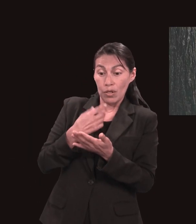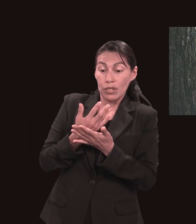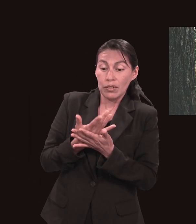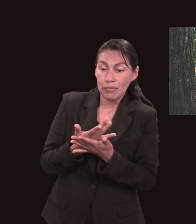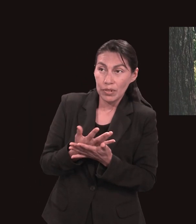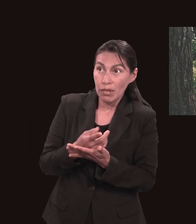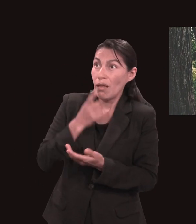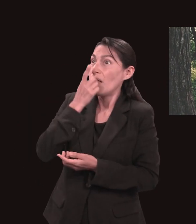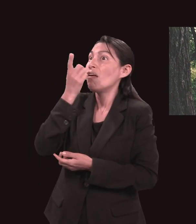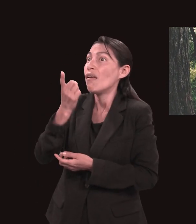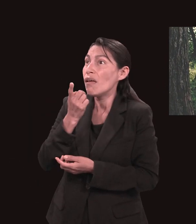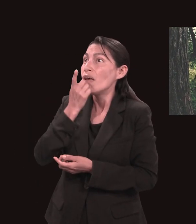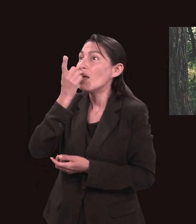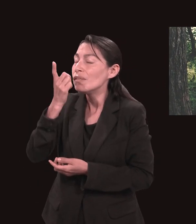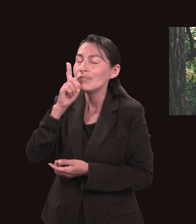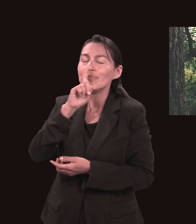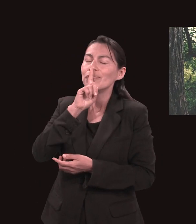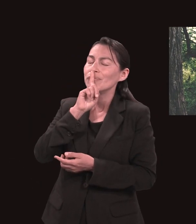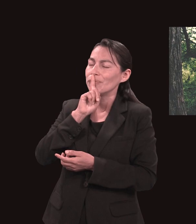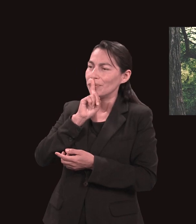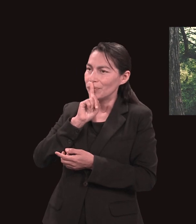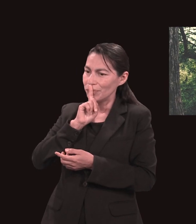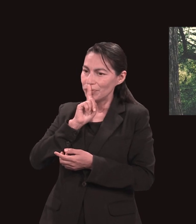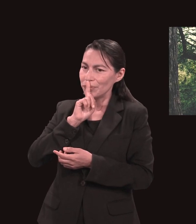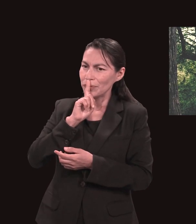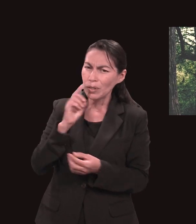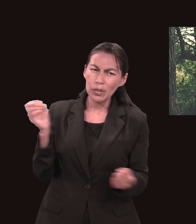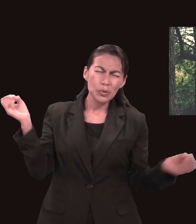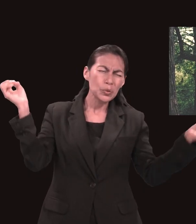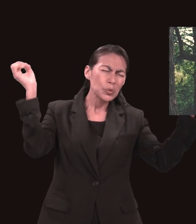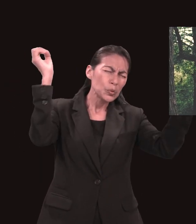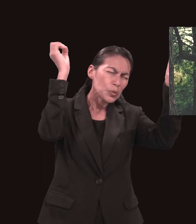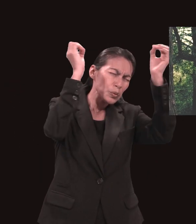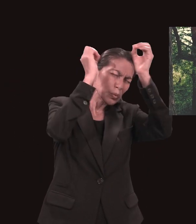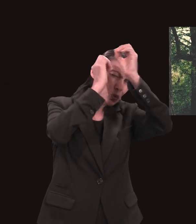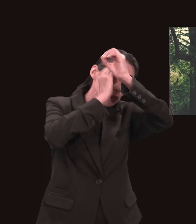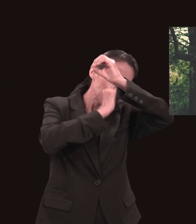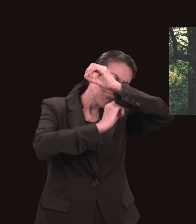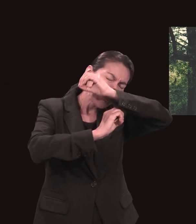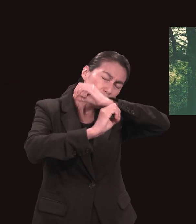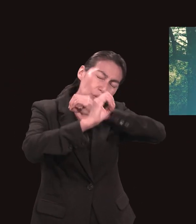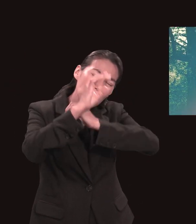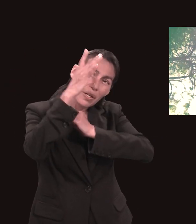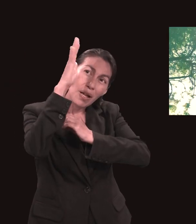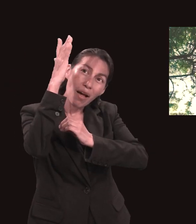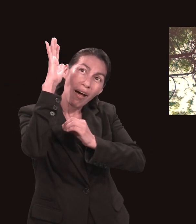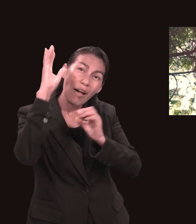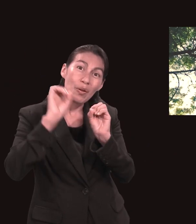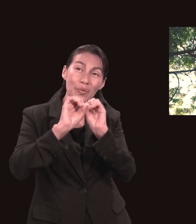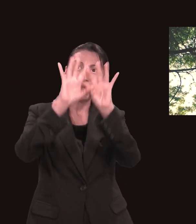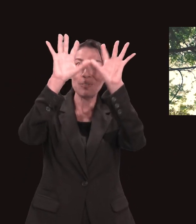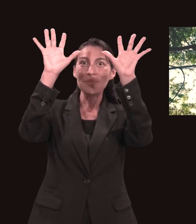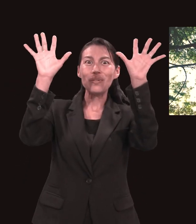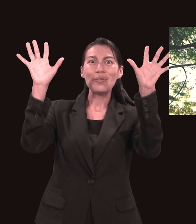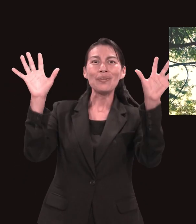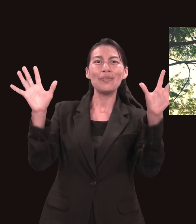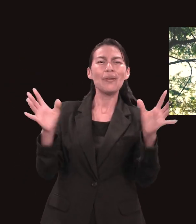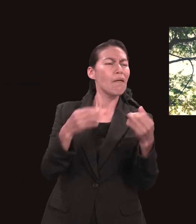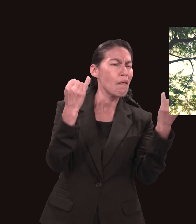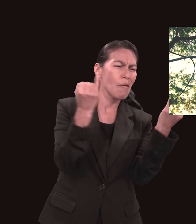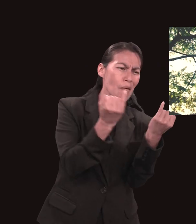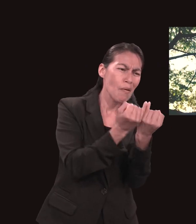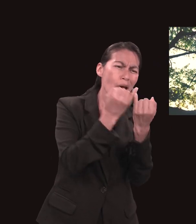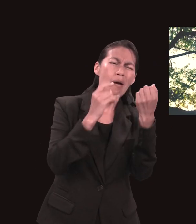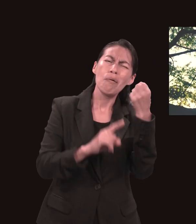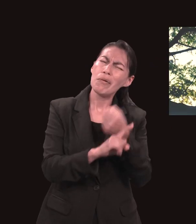Esperaré sin cuestionar Aunque el camino oscuro esté En la mañana el